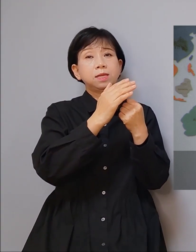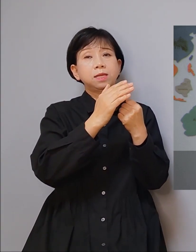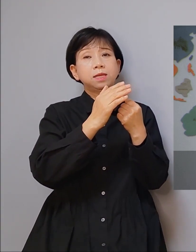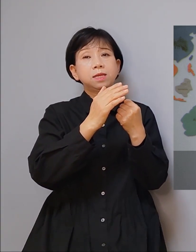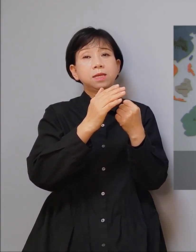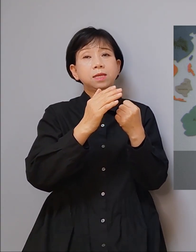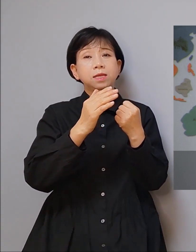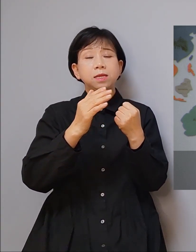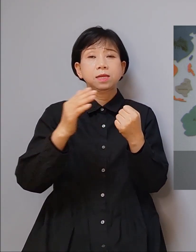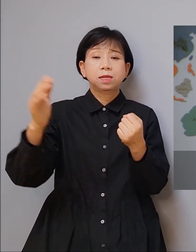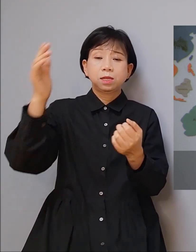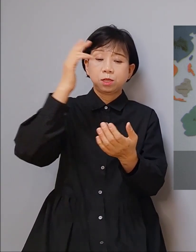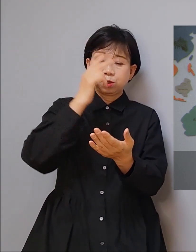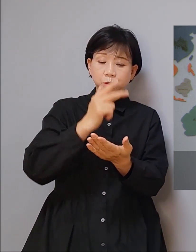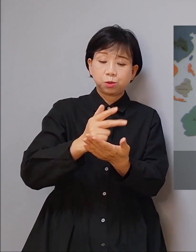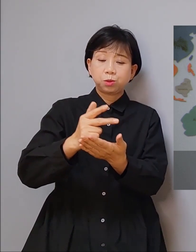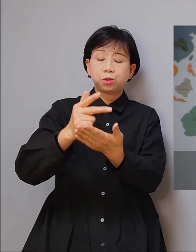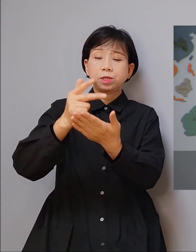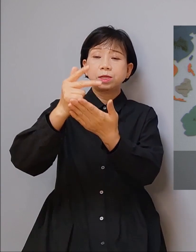찬양하오니